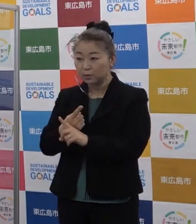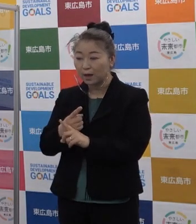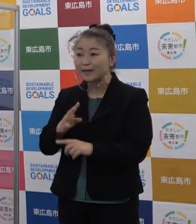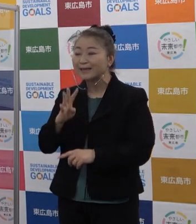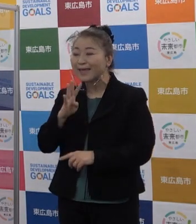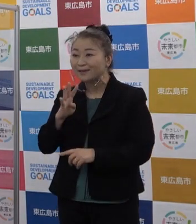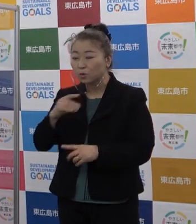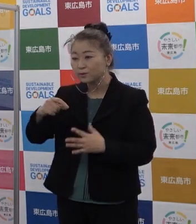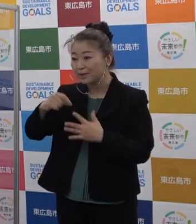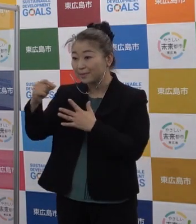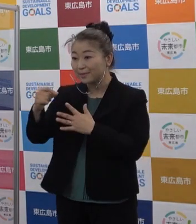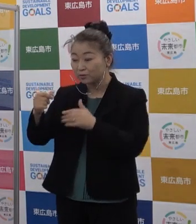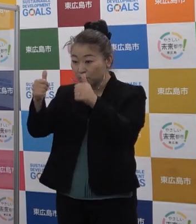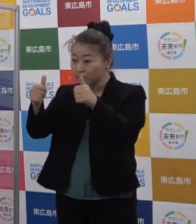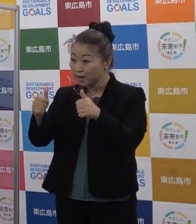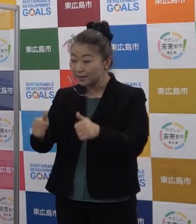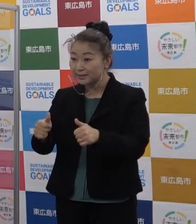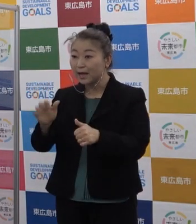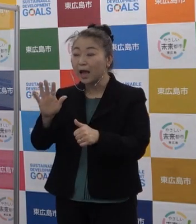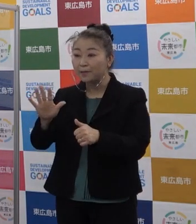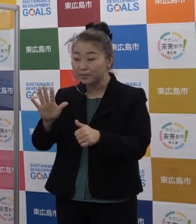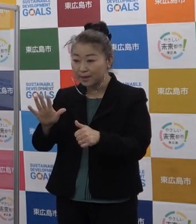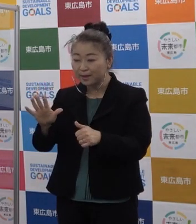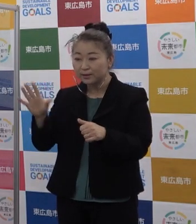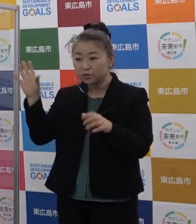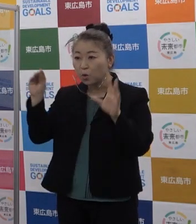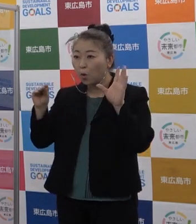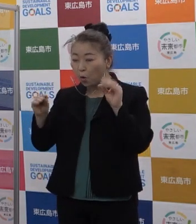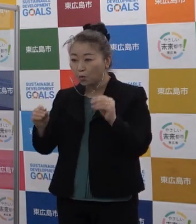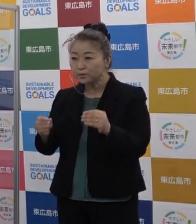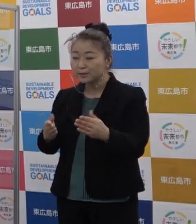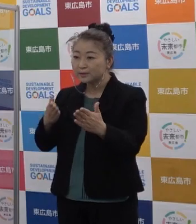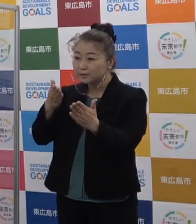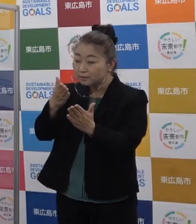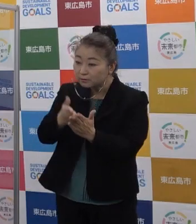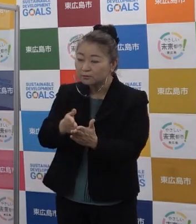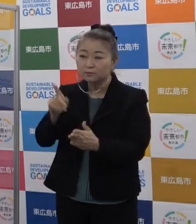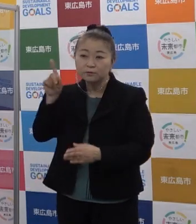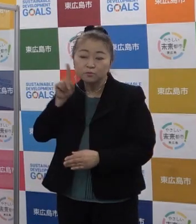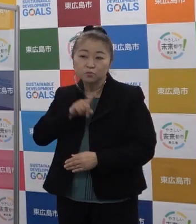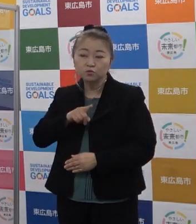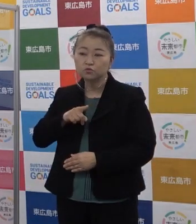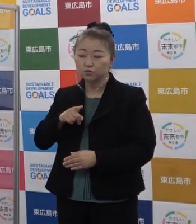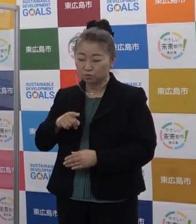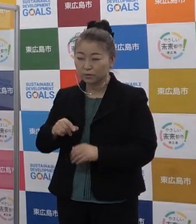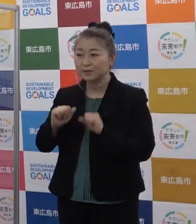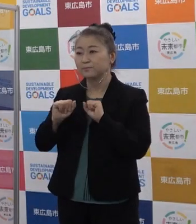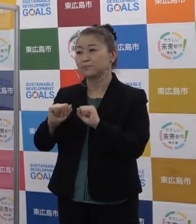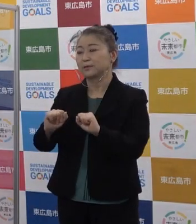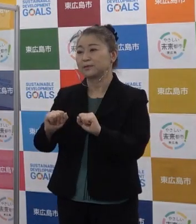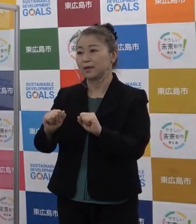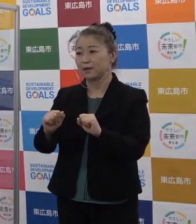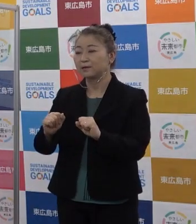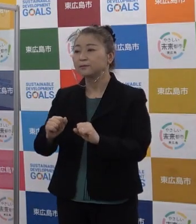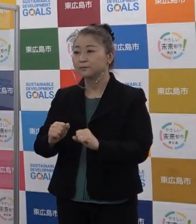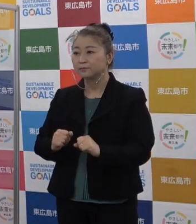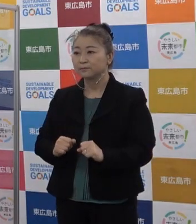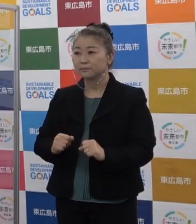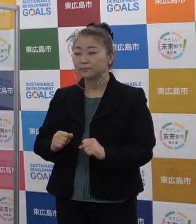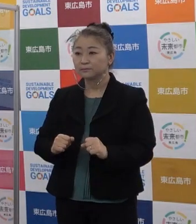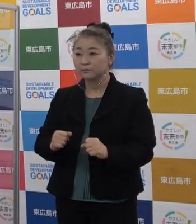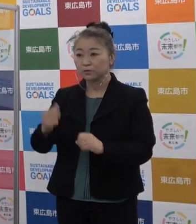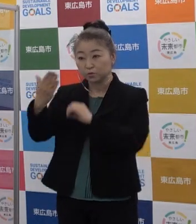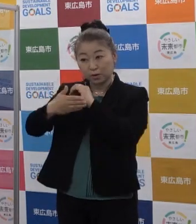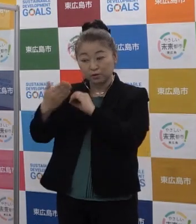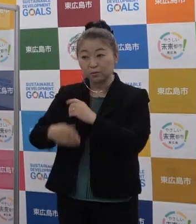て情報にたどり着きやすくいたしました。これはちょっとスライドの方を見ていただ